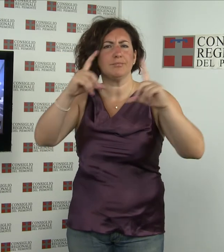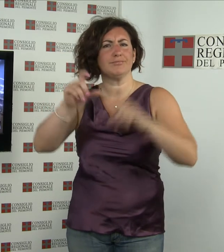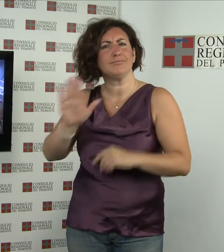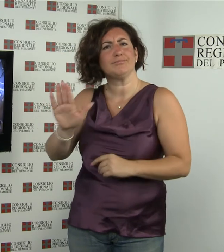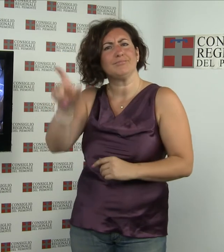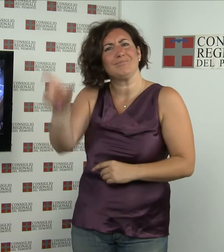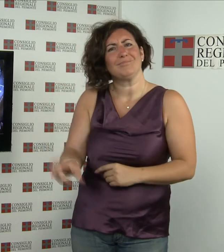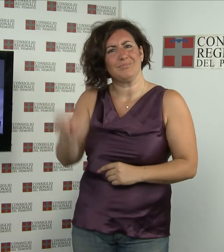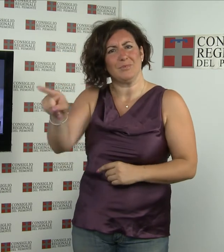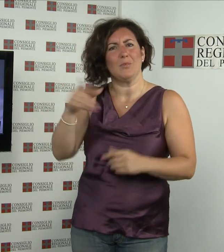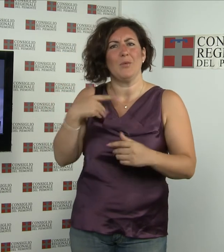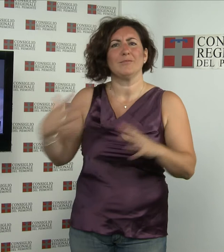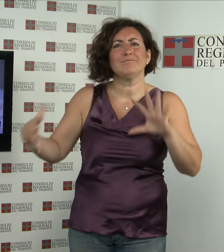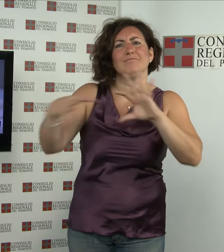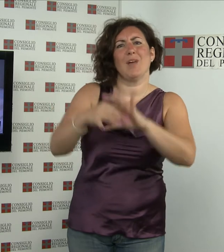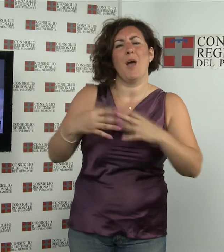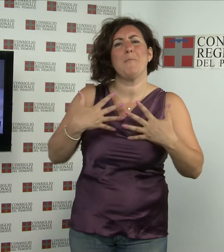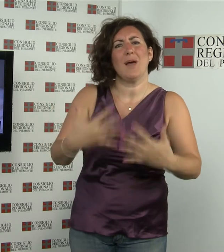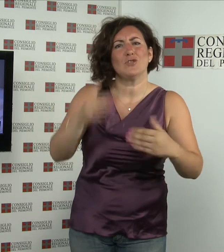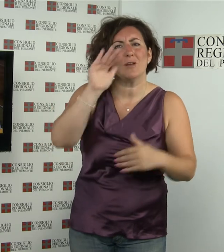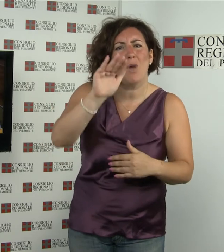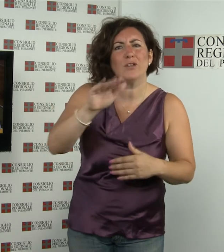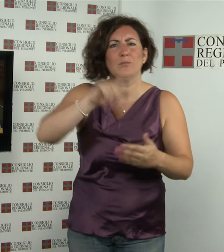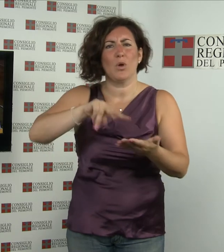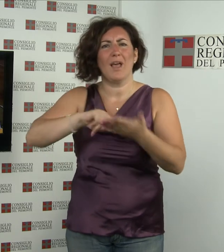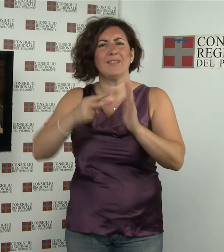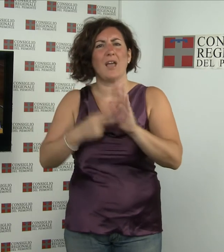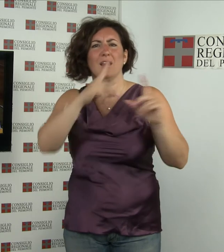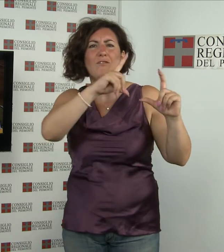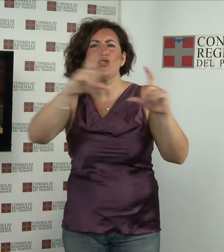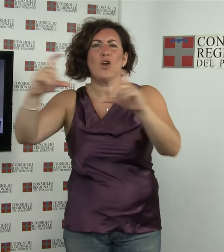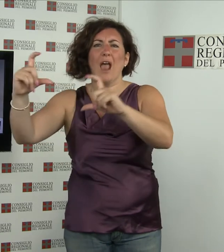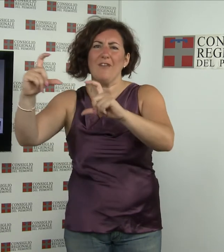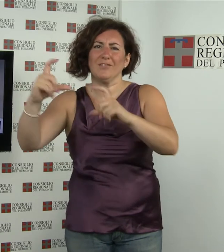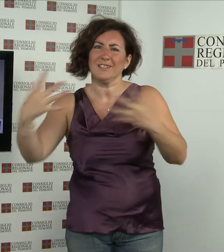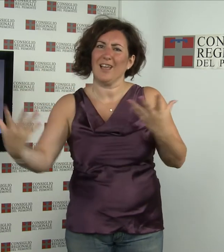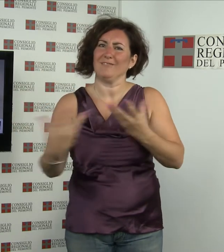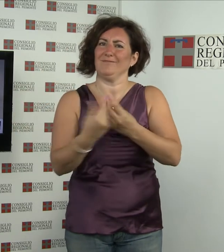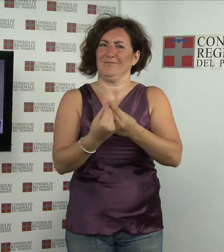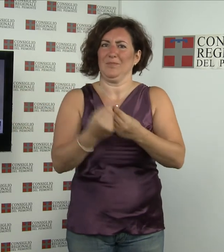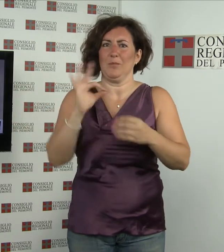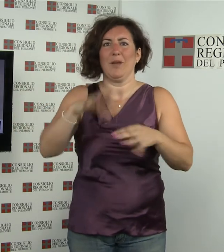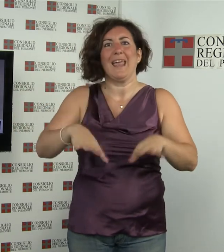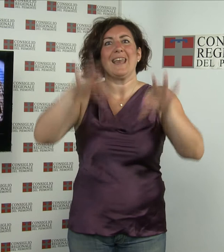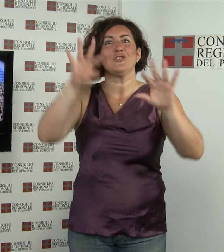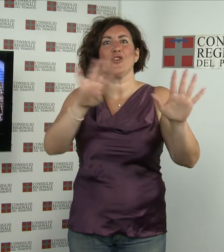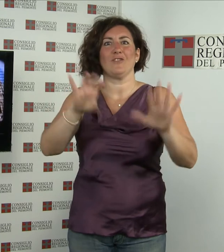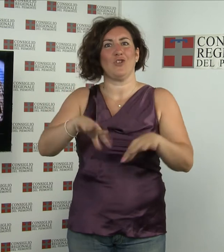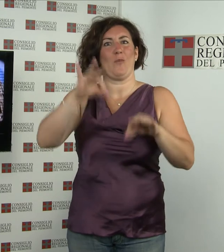con le tecniche della ripresa fotografica sperimentando agli inizi del novecento la fotografia a colori immagini della